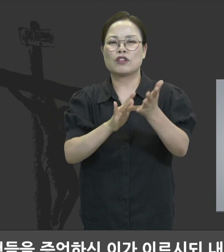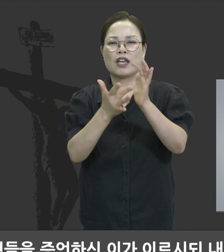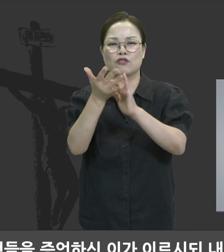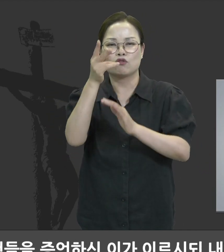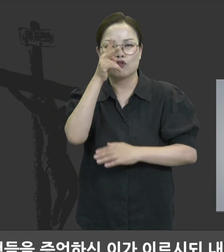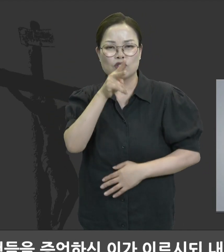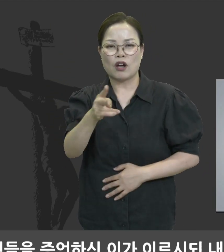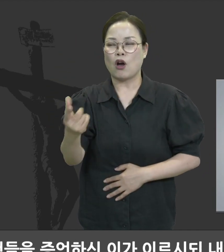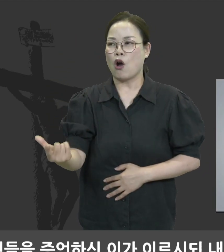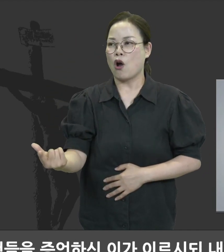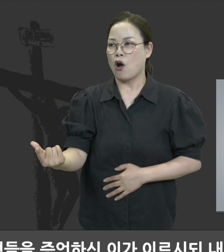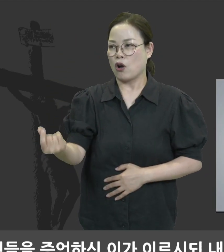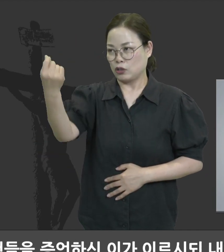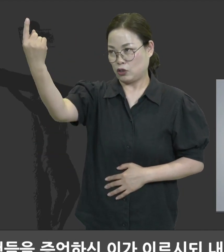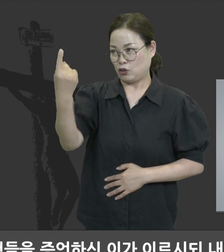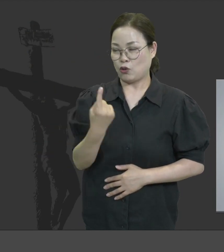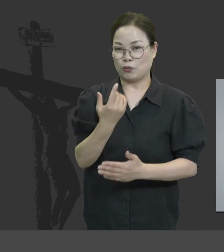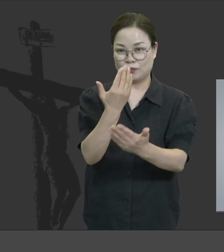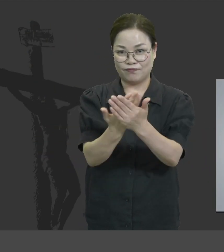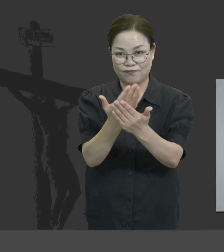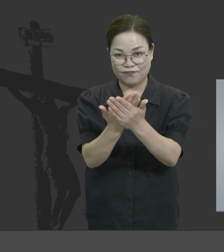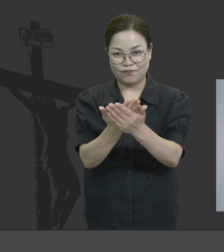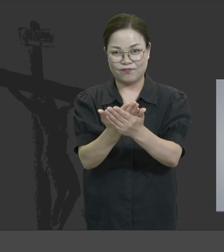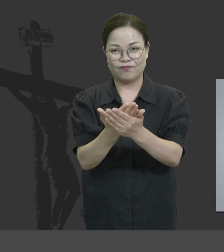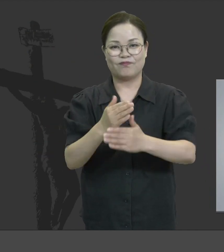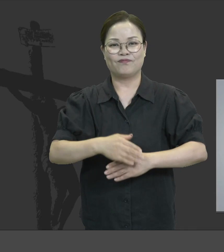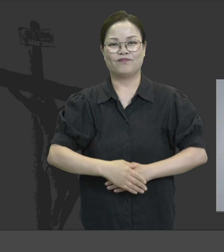예수여 오시옵소서.